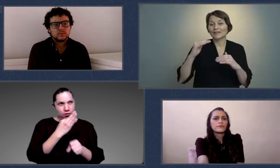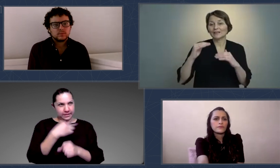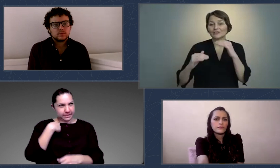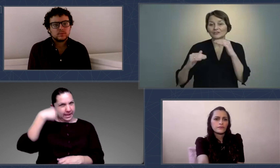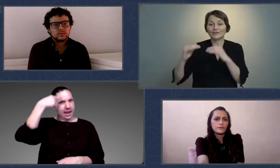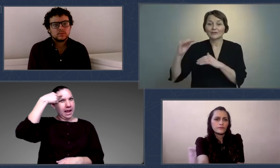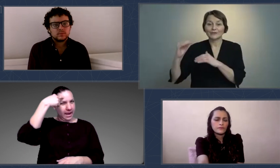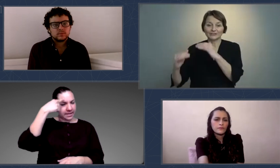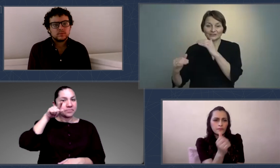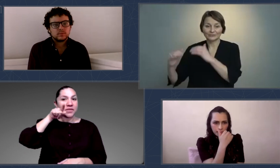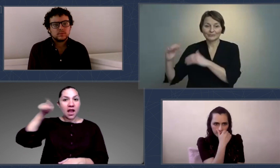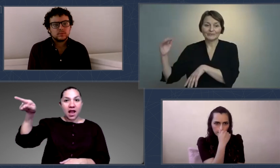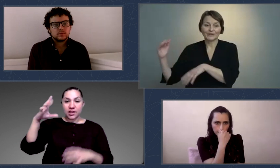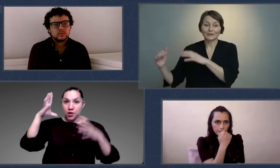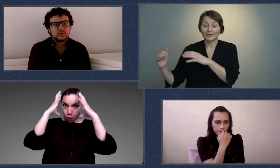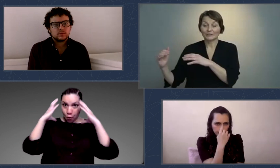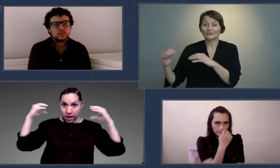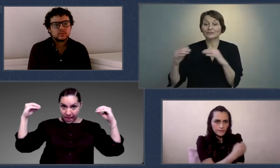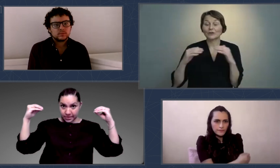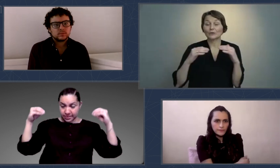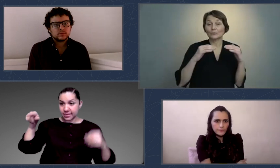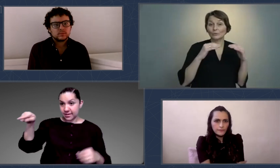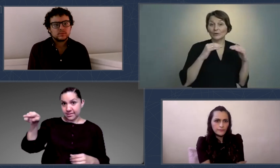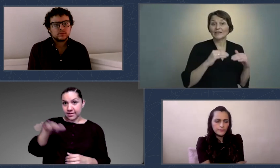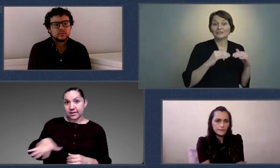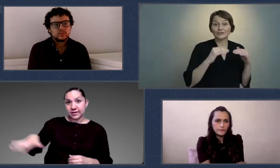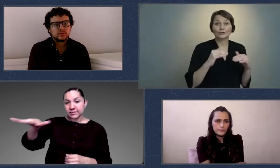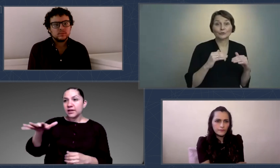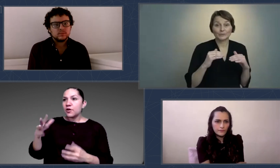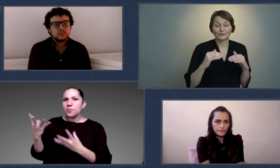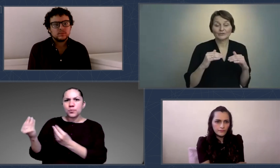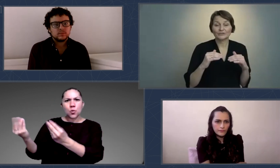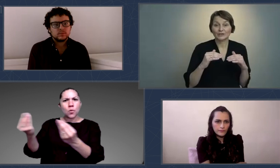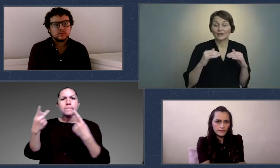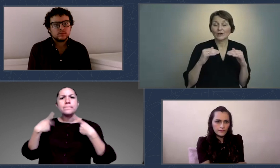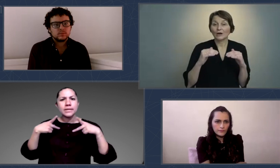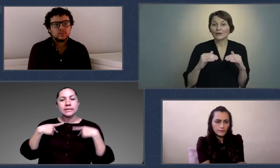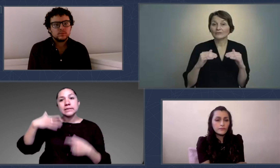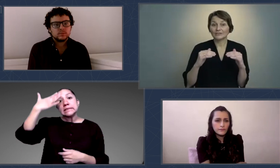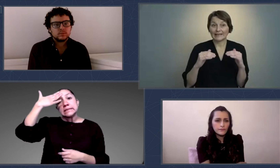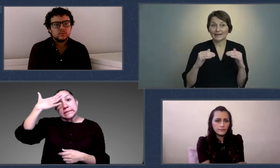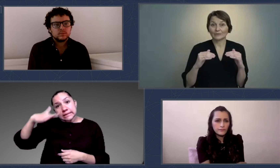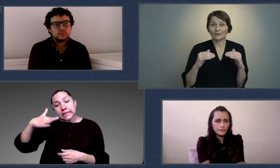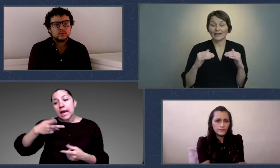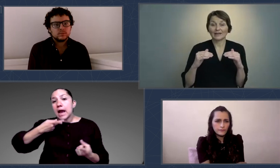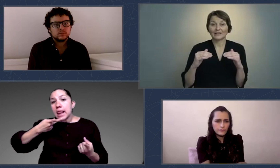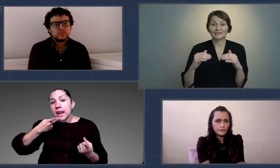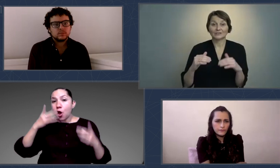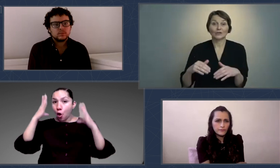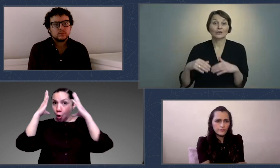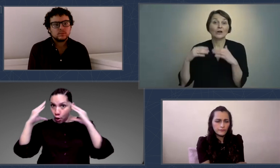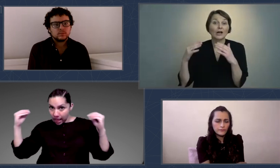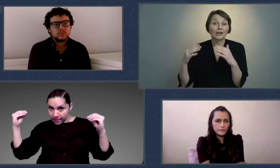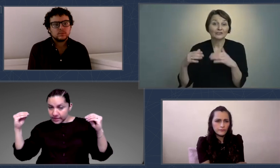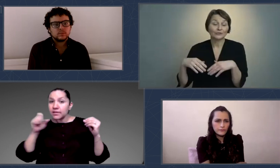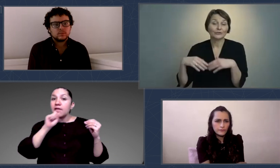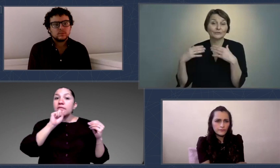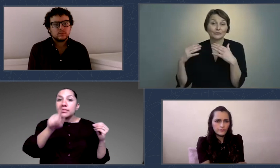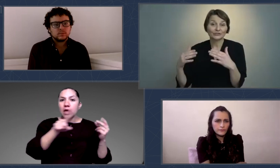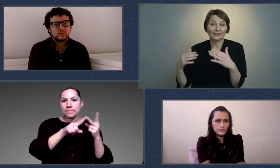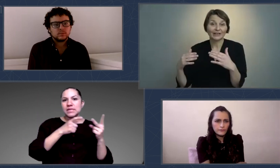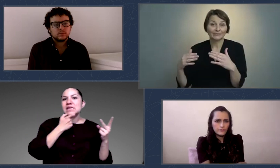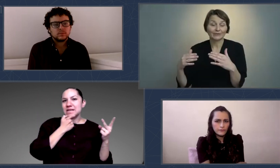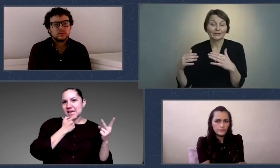hay mucha gente que habla no solamente holandés, sino también inglés. Y sus niveles de